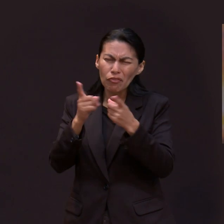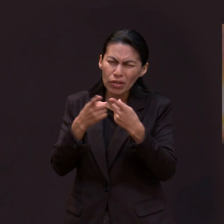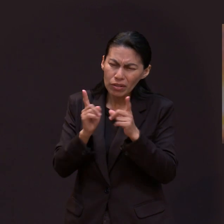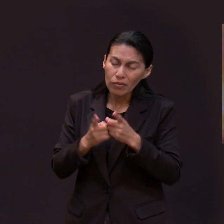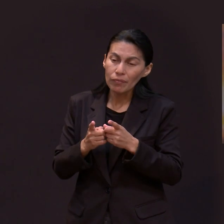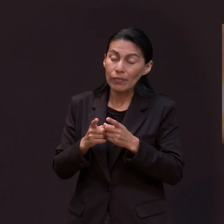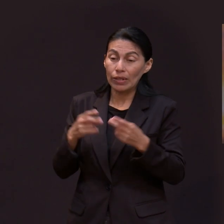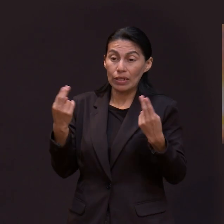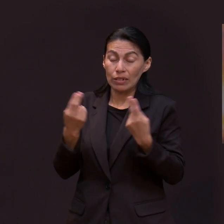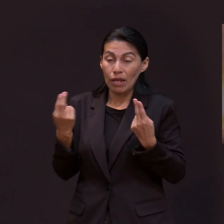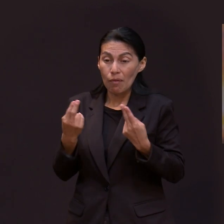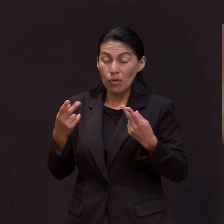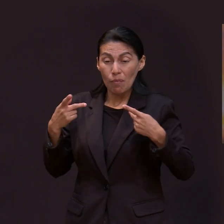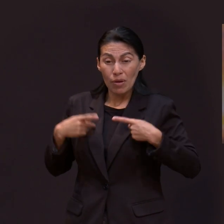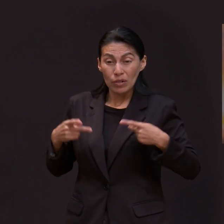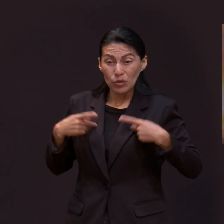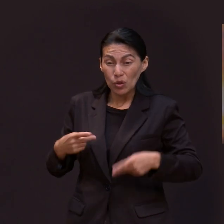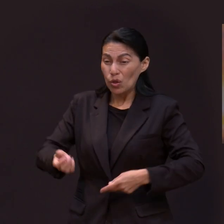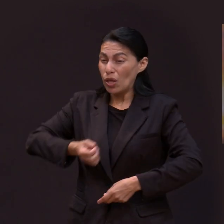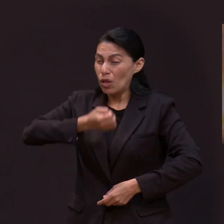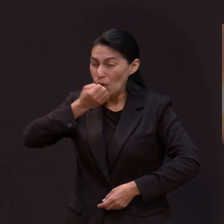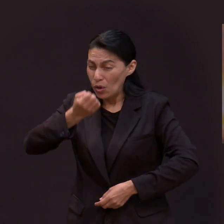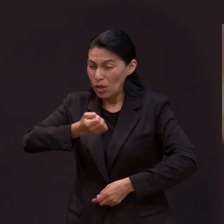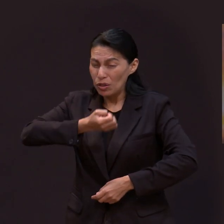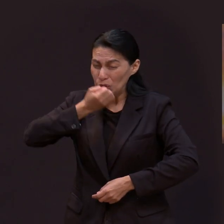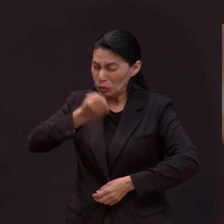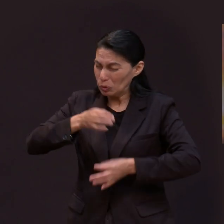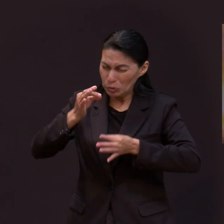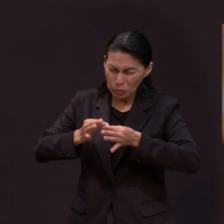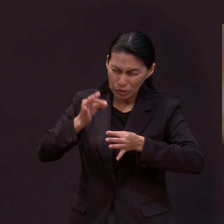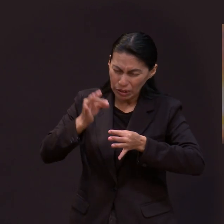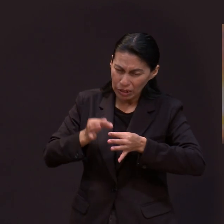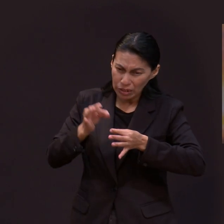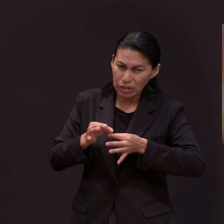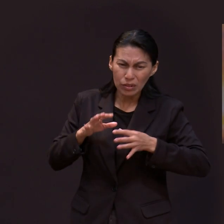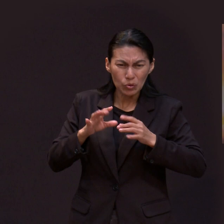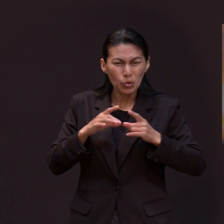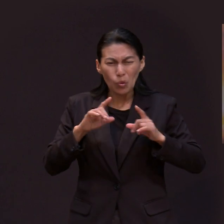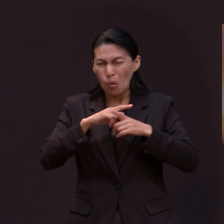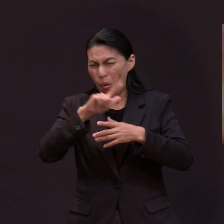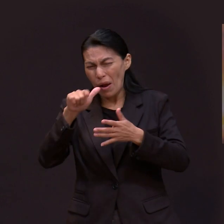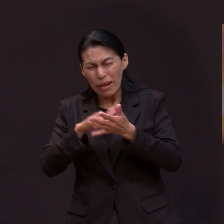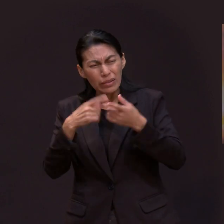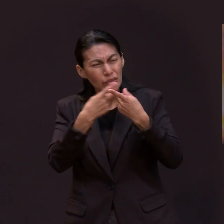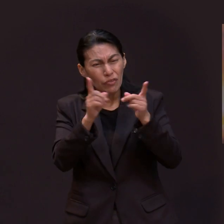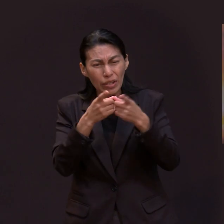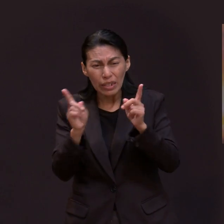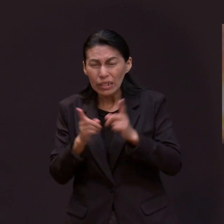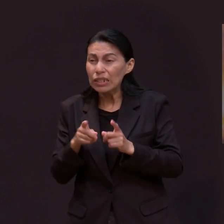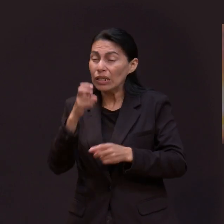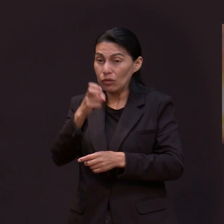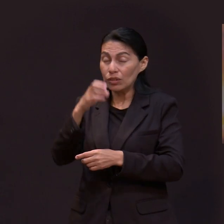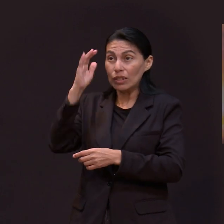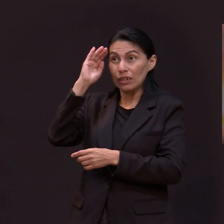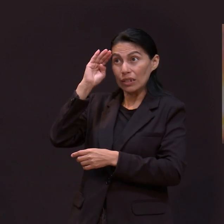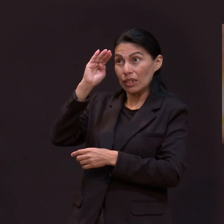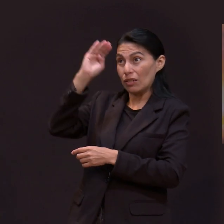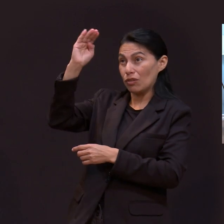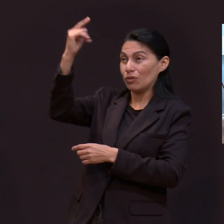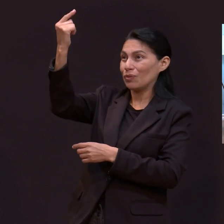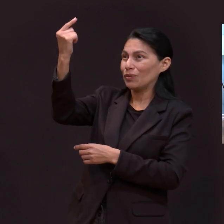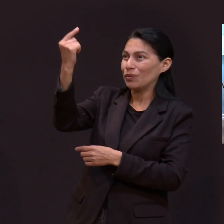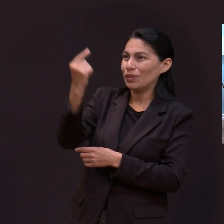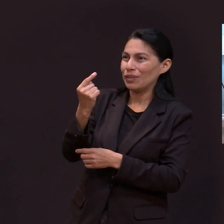en la iglesia porque necesitamos levantar guerreros en todas partes para que la venida del señor venga